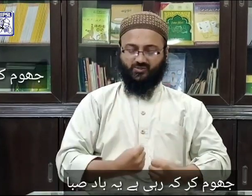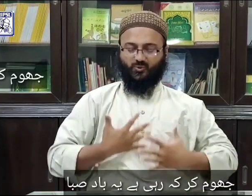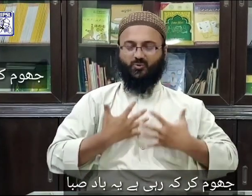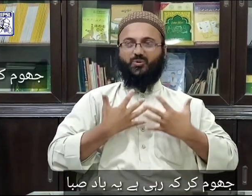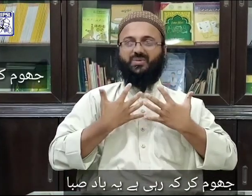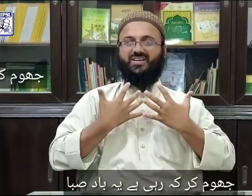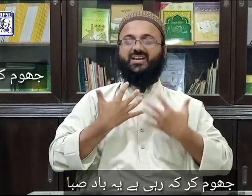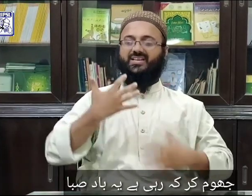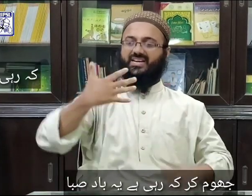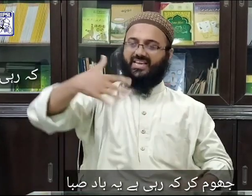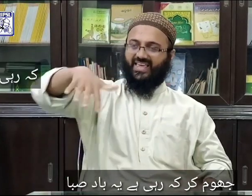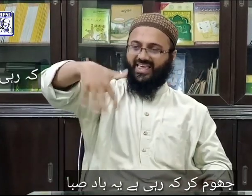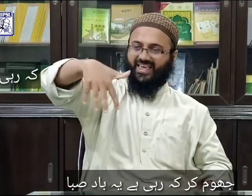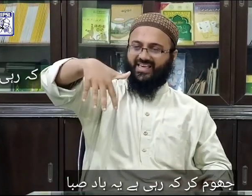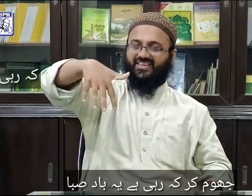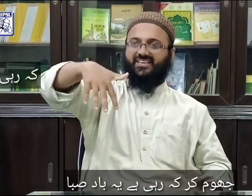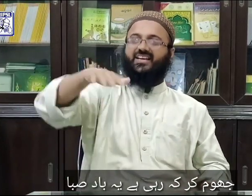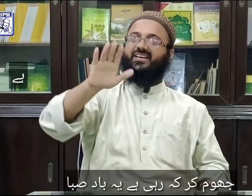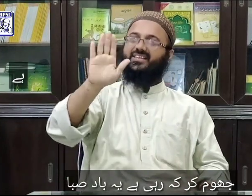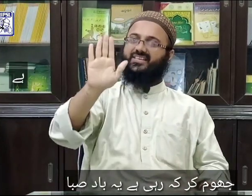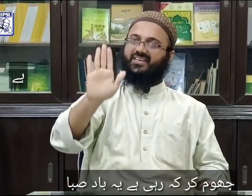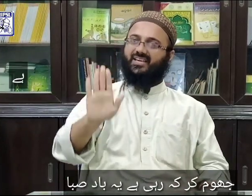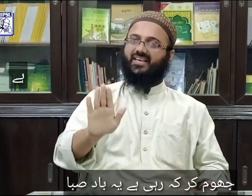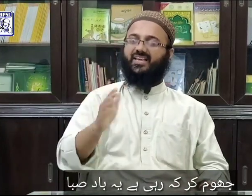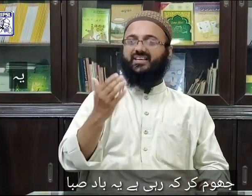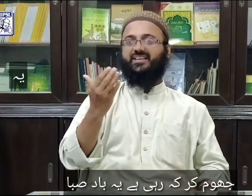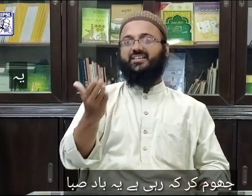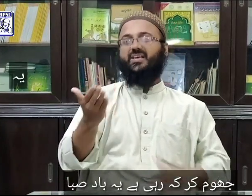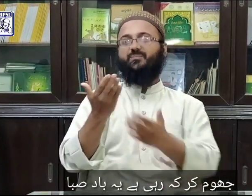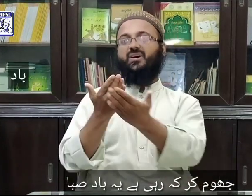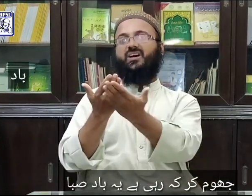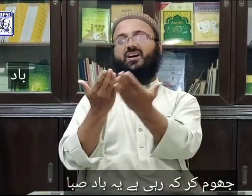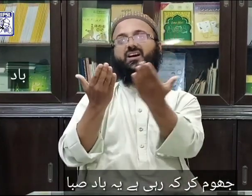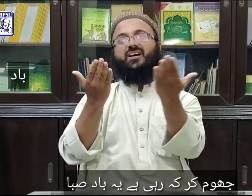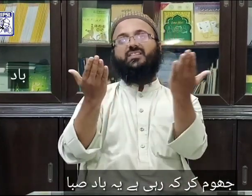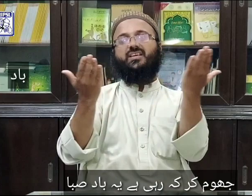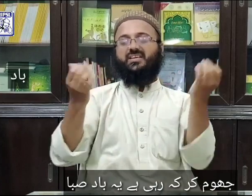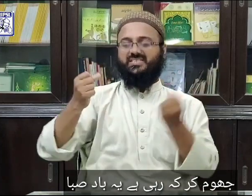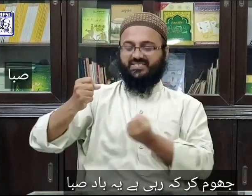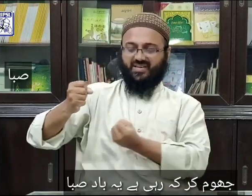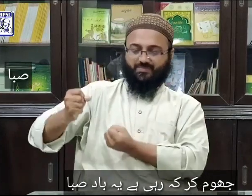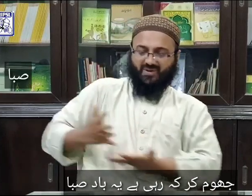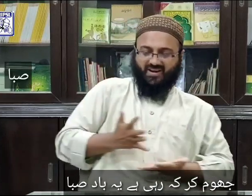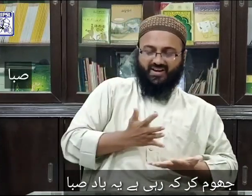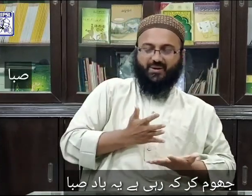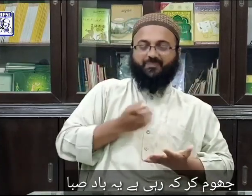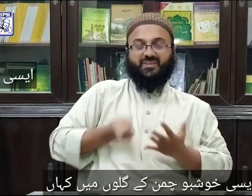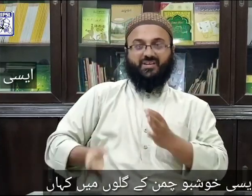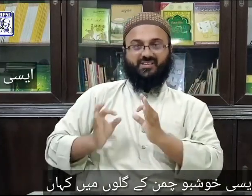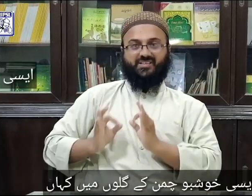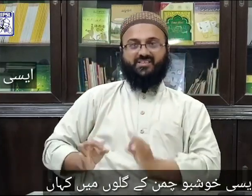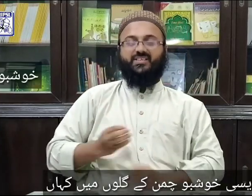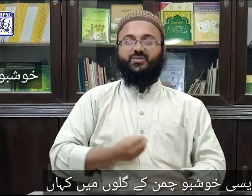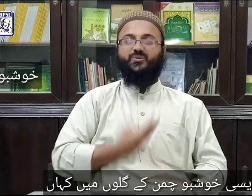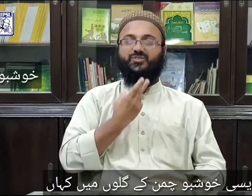جو مکر کہہ رہی ہے یہ باغ سبا ایسی